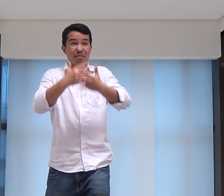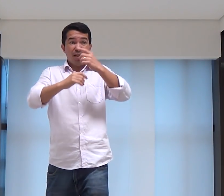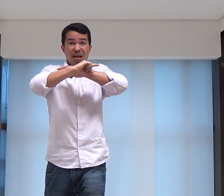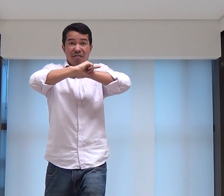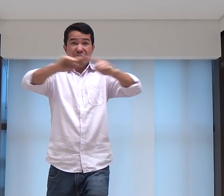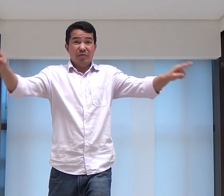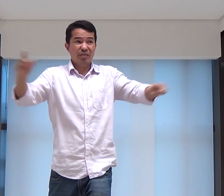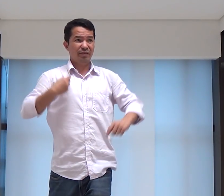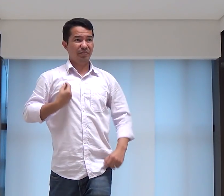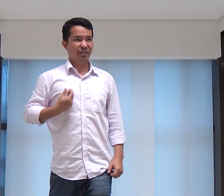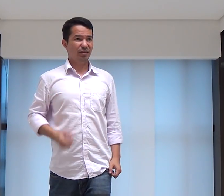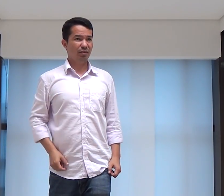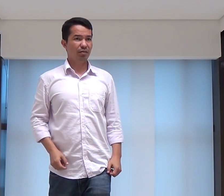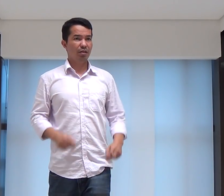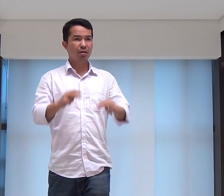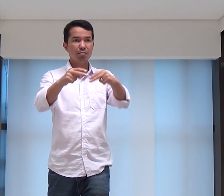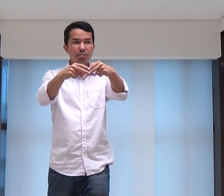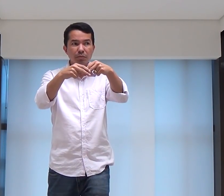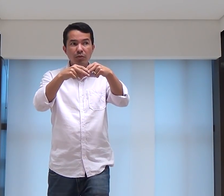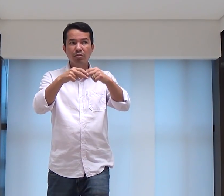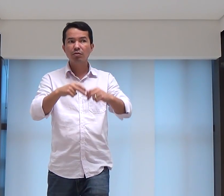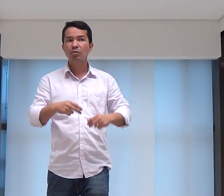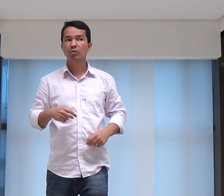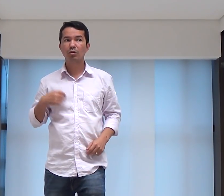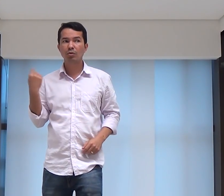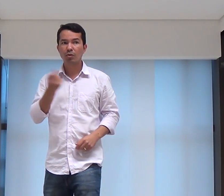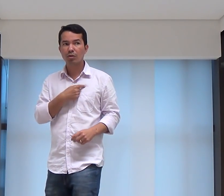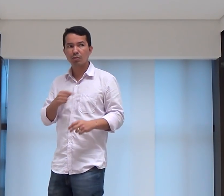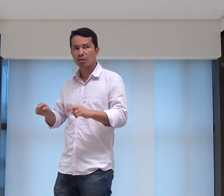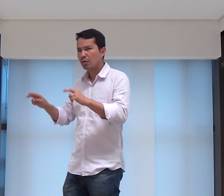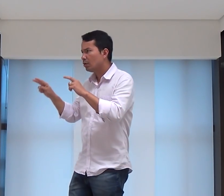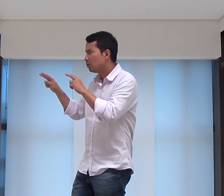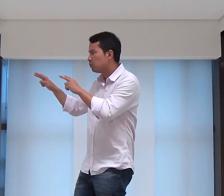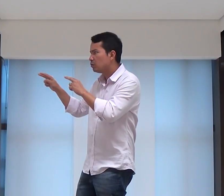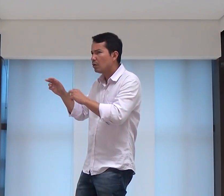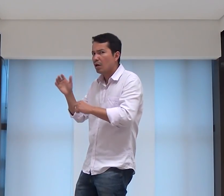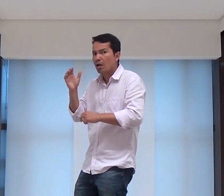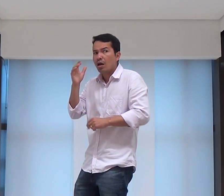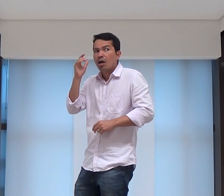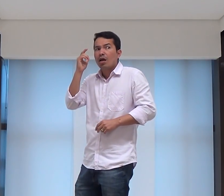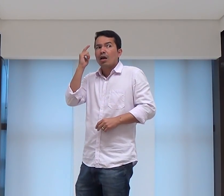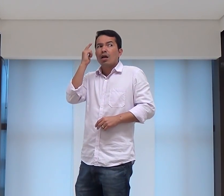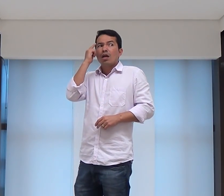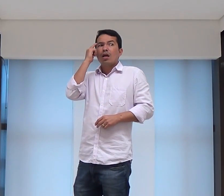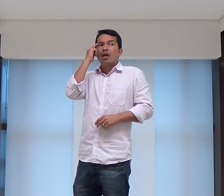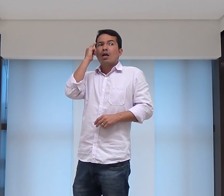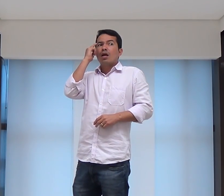O diabo, o dragão, ele quer destruir a sua vida. E é por isso que, quando nós lemos esse texto,